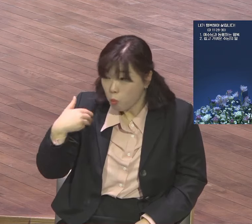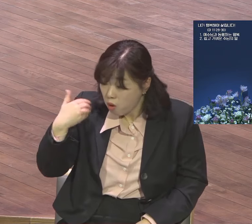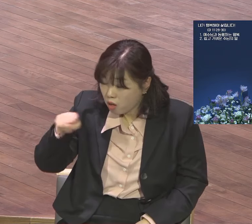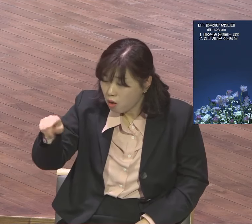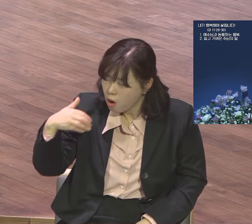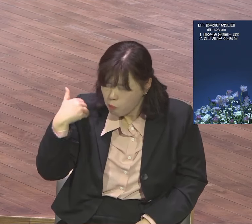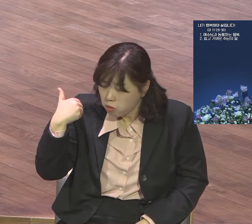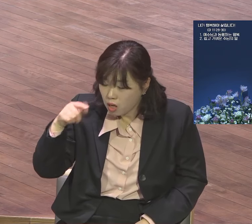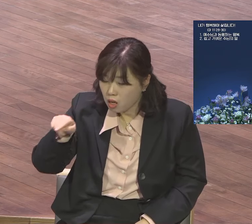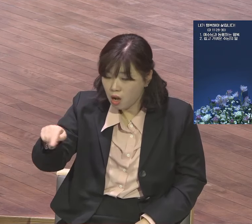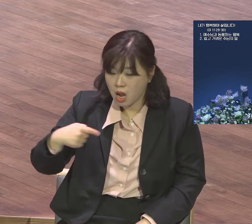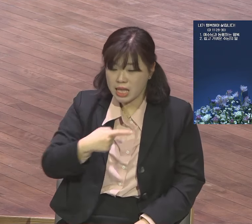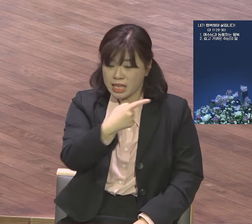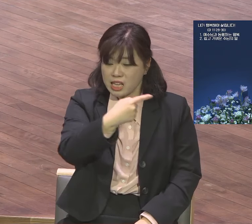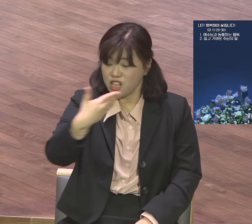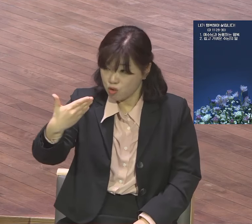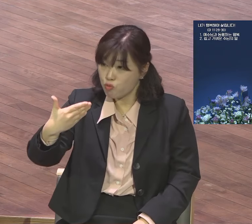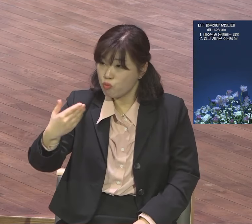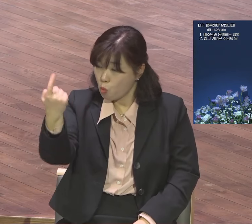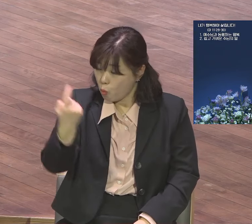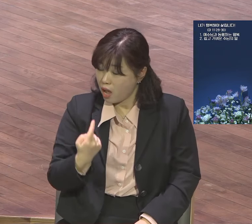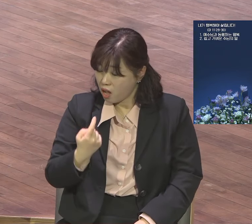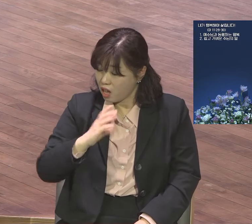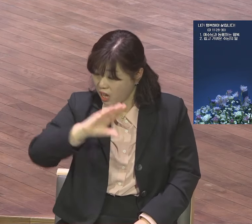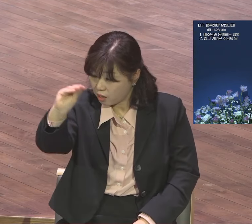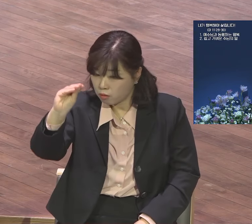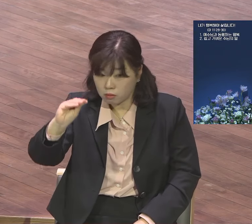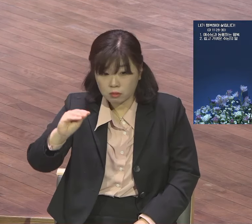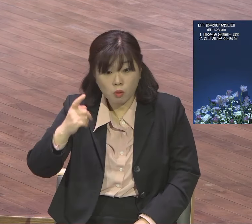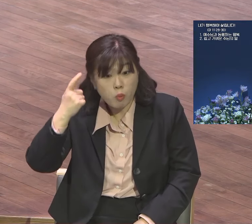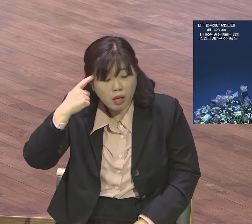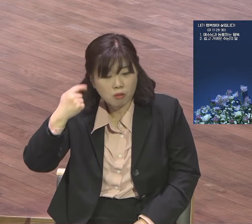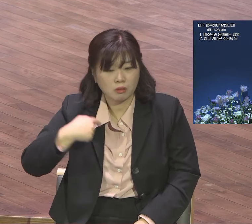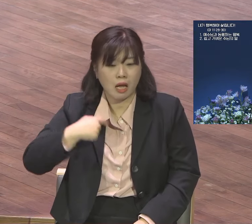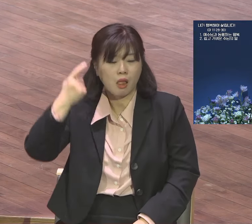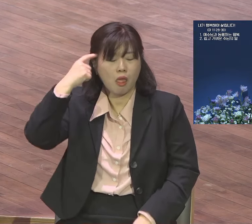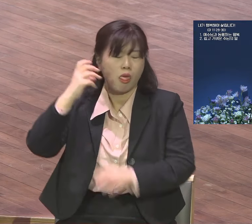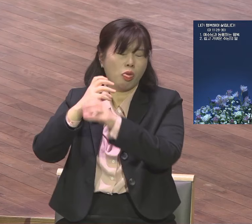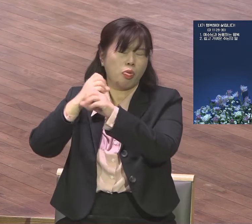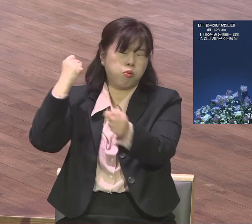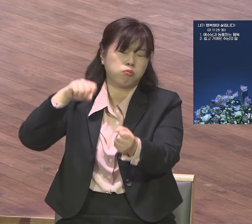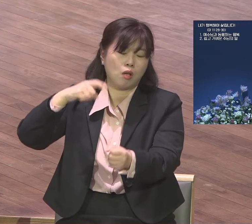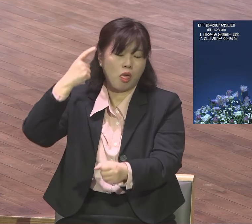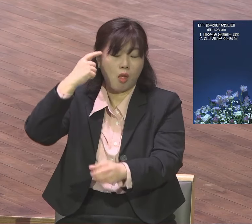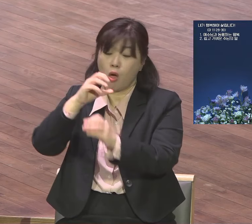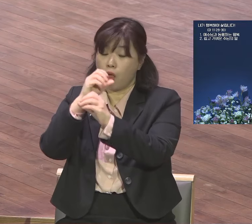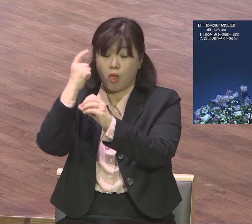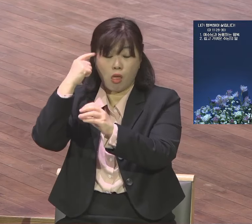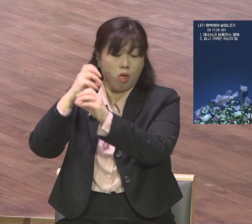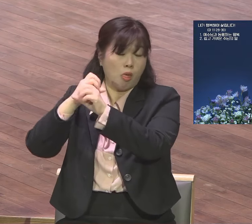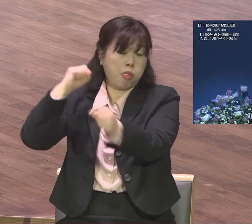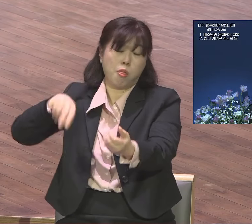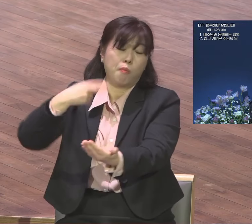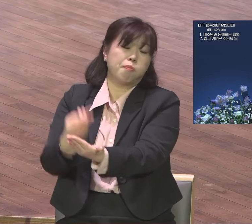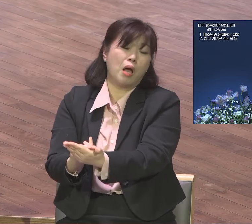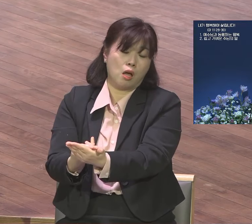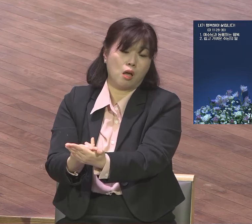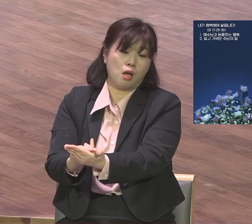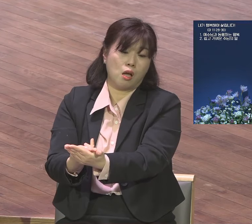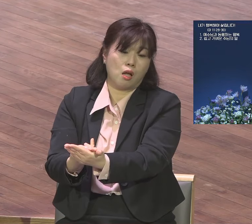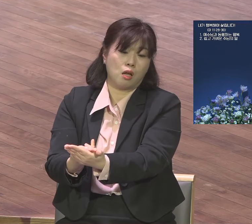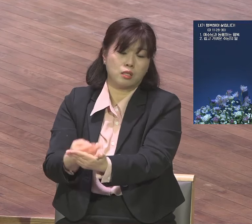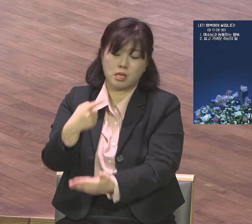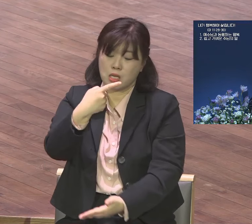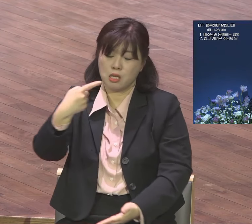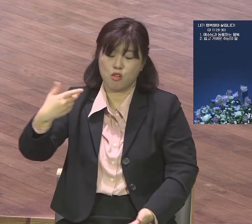정신을 잃었던 것입니다. 그래서 그날은 우리 직원들이 제가 차를 끌고 이렇게 교회 쪽으로 가니까 뒤에서 쫓아오는